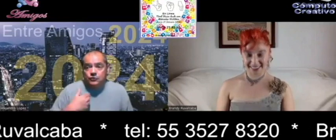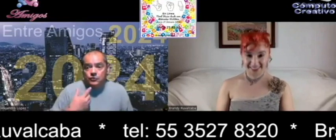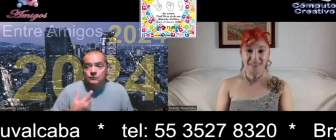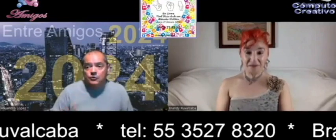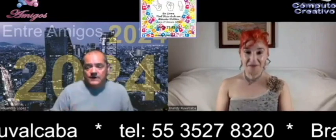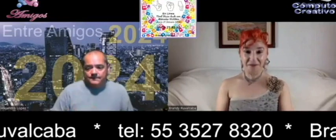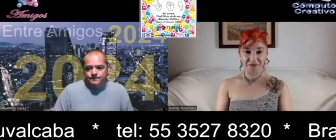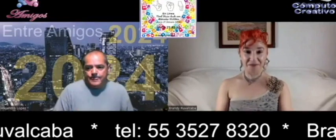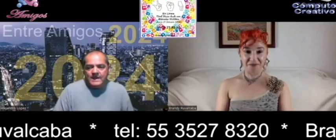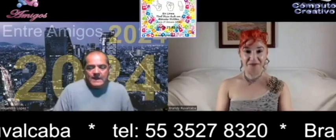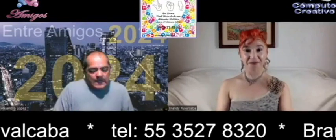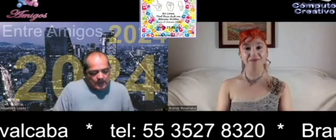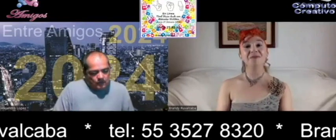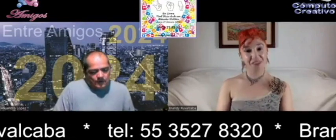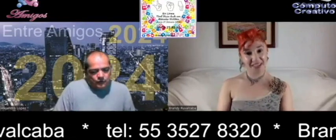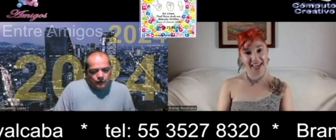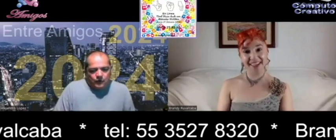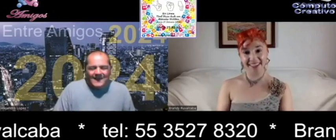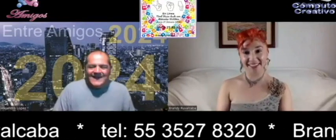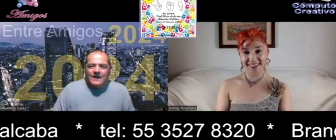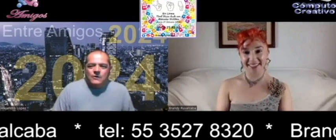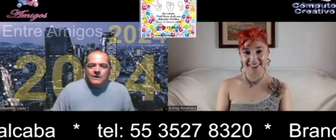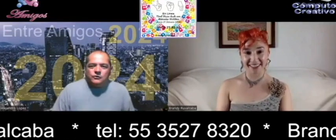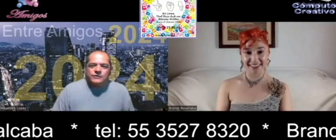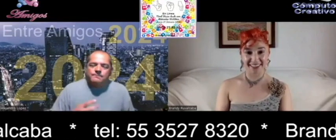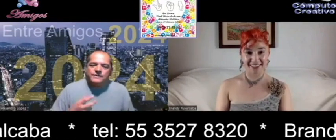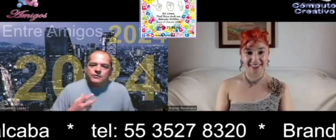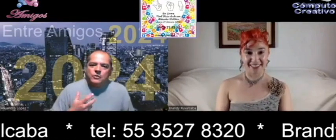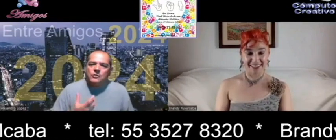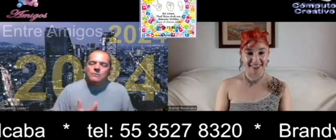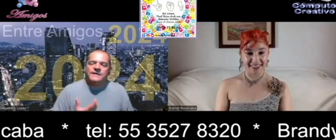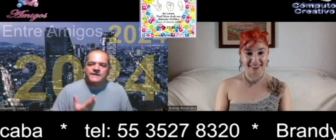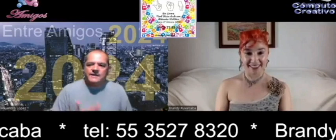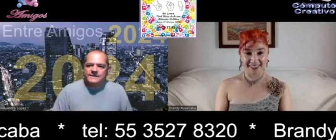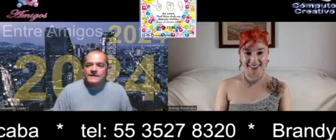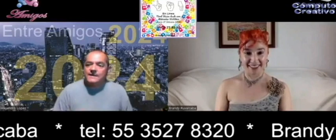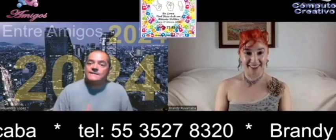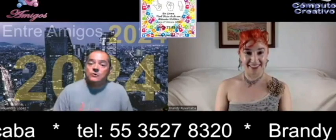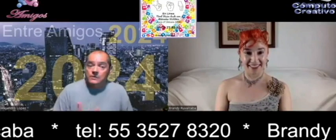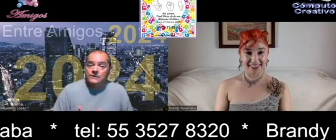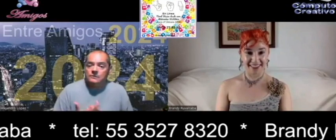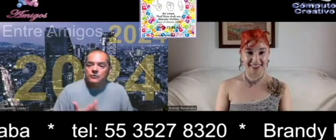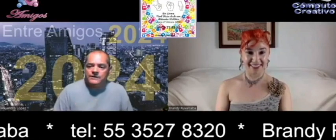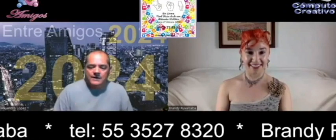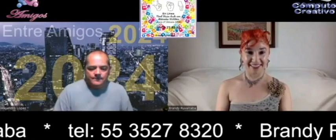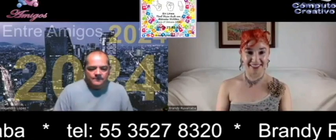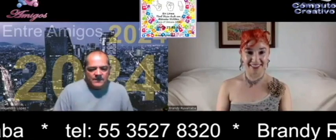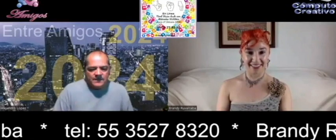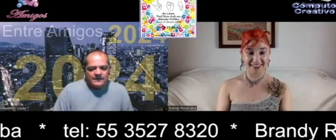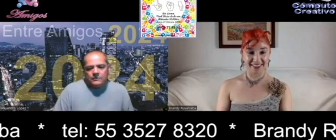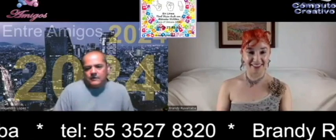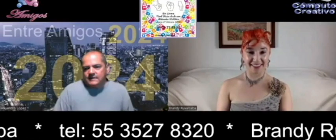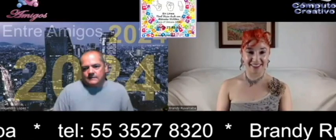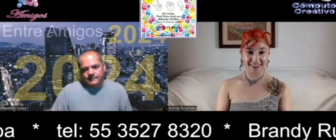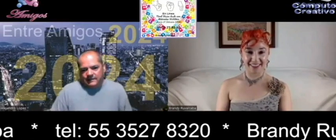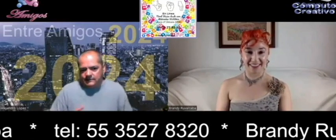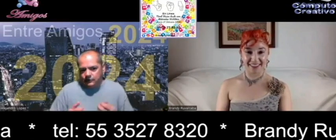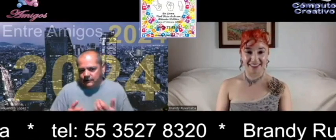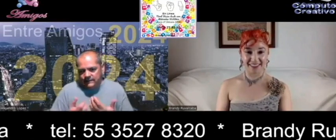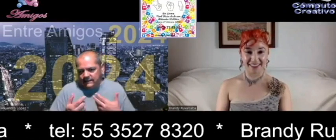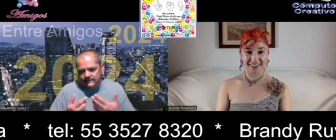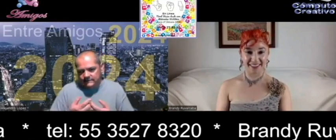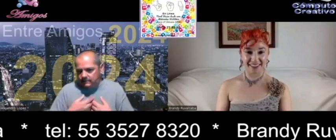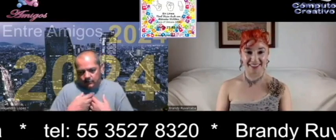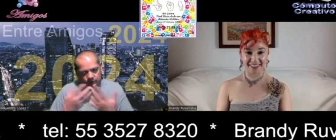era sordomuda. Ok. Cuando, cuando se empezó a comercializar el celular como tal, ¿te acuerdas? Pues antes